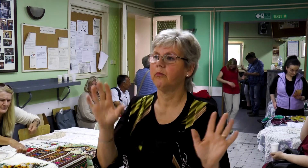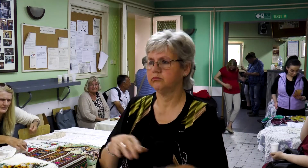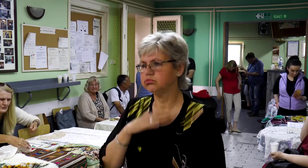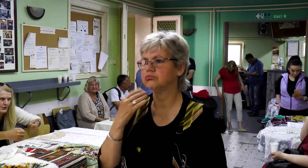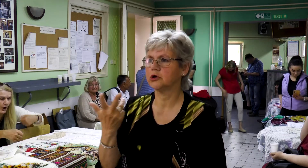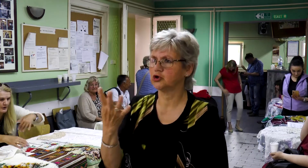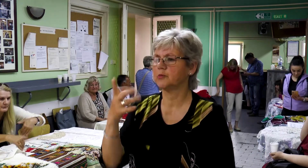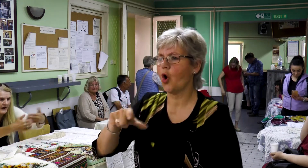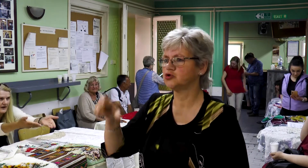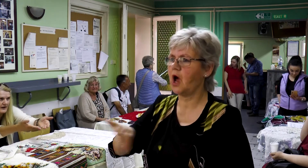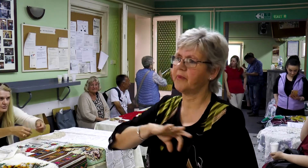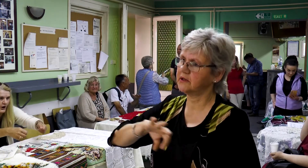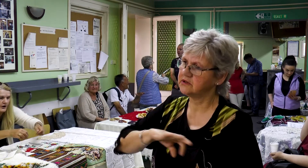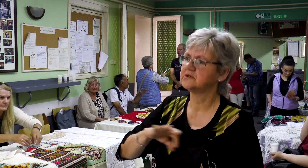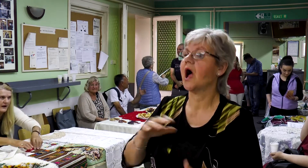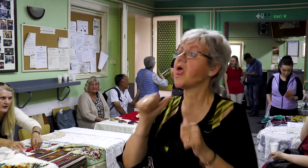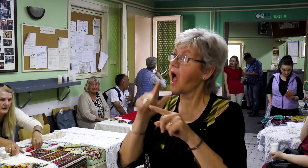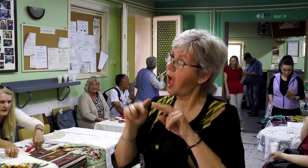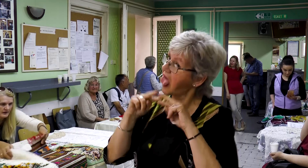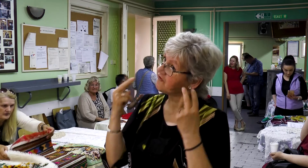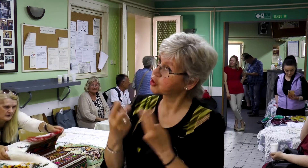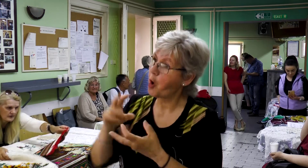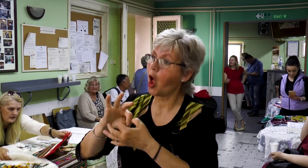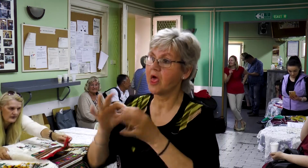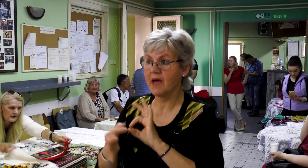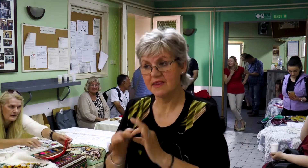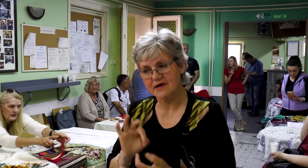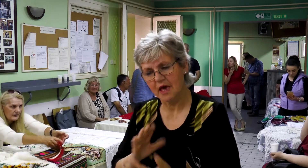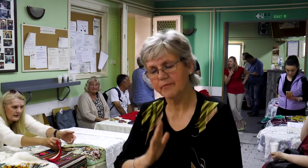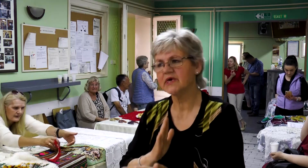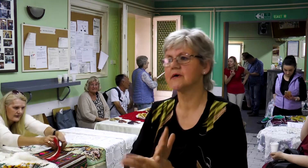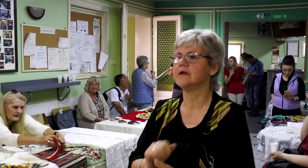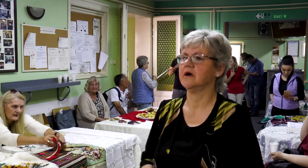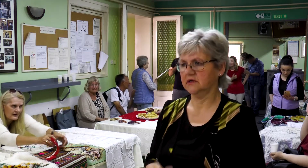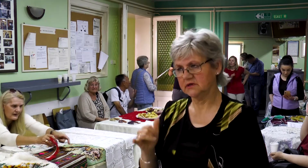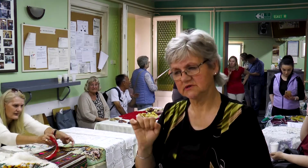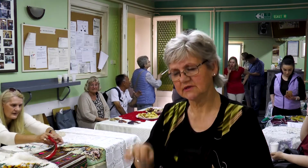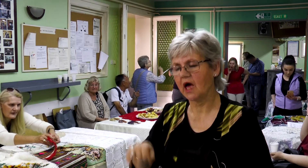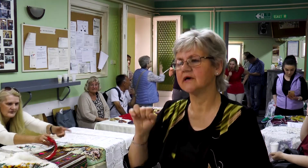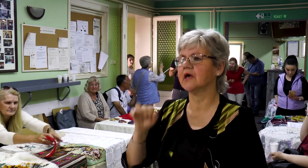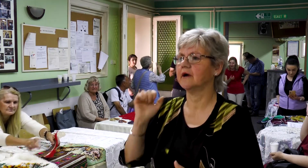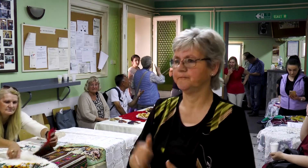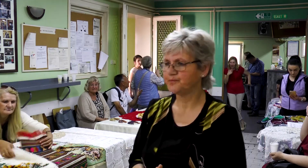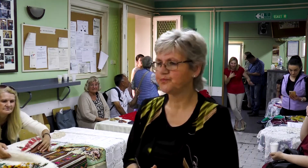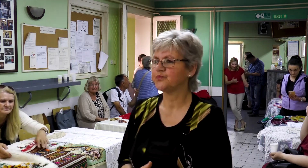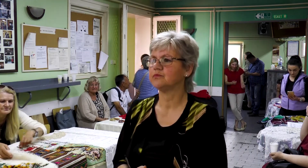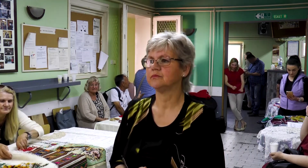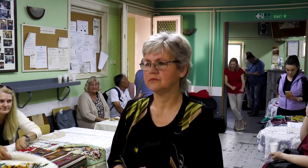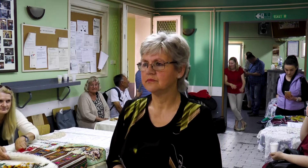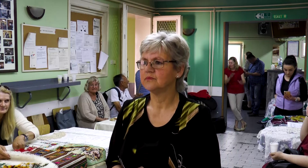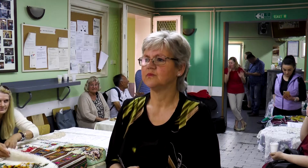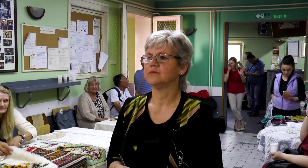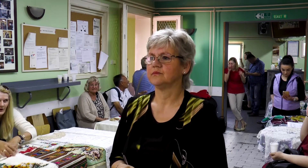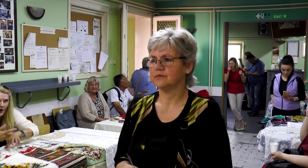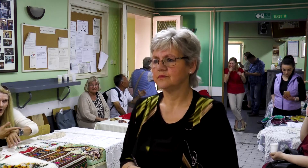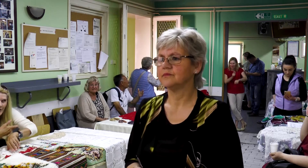Naši rvači su bili sa zlatnim medaljama na evropskom takmičenju i olimpijadi, tako da mi